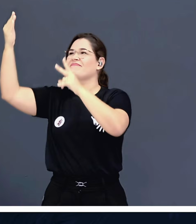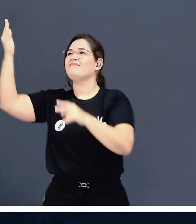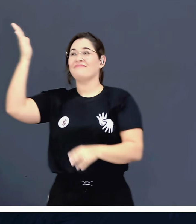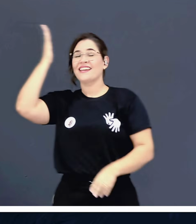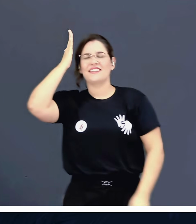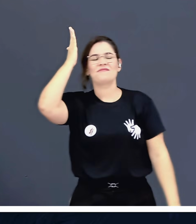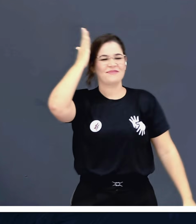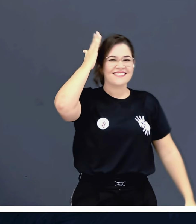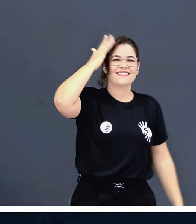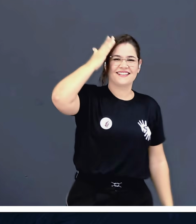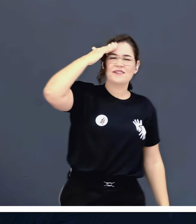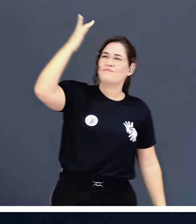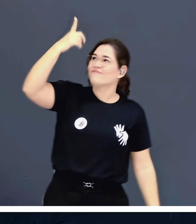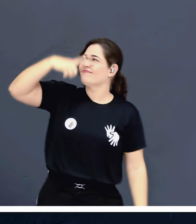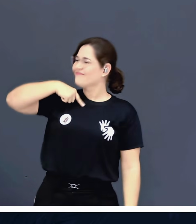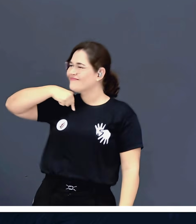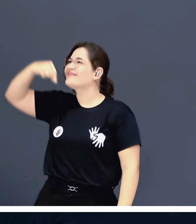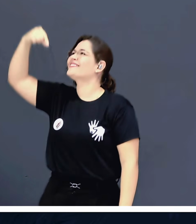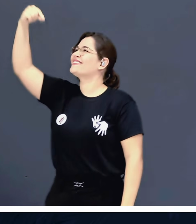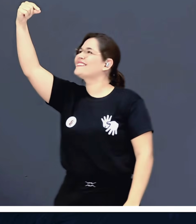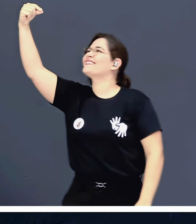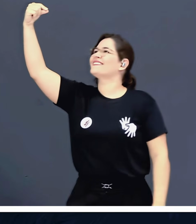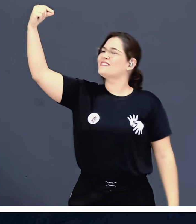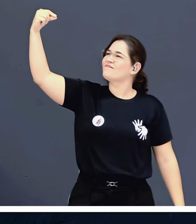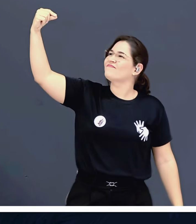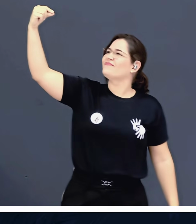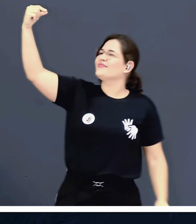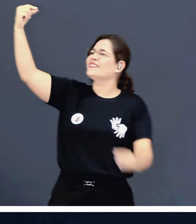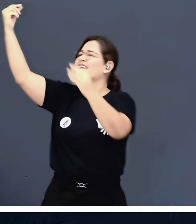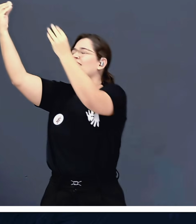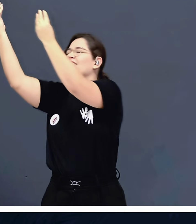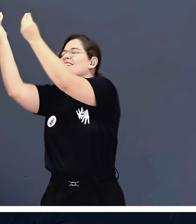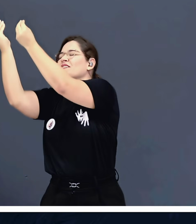por você que um dia me escolheu.